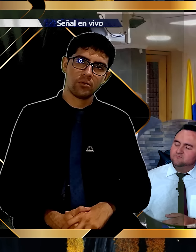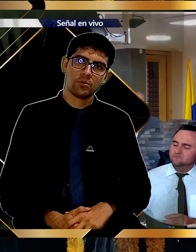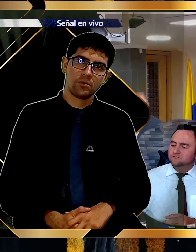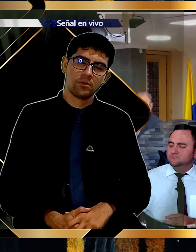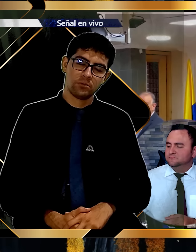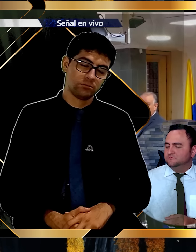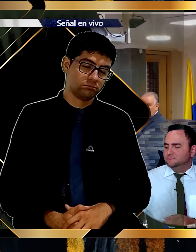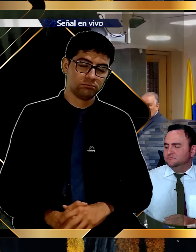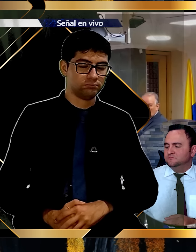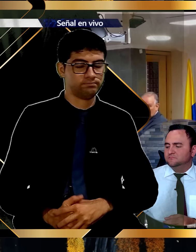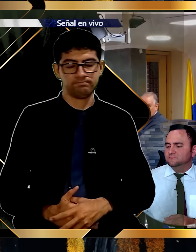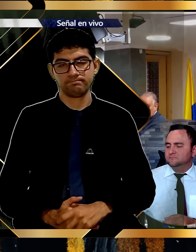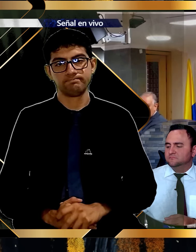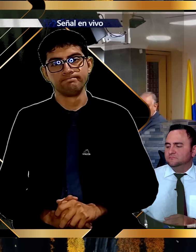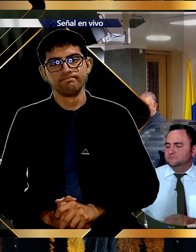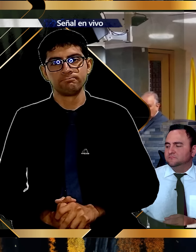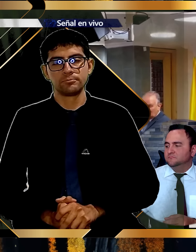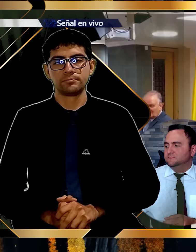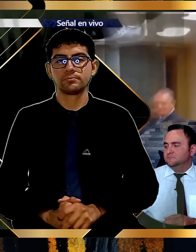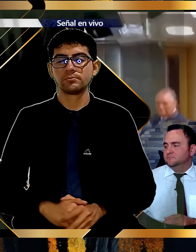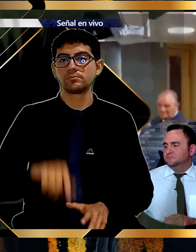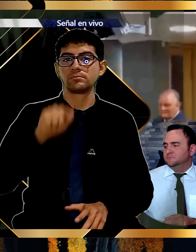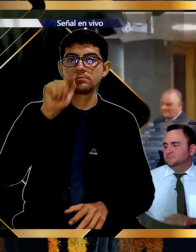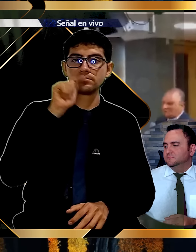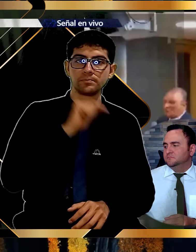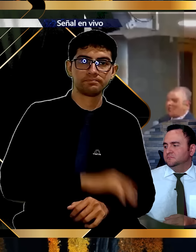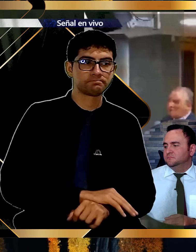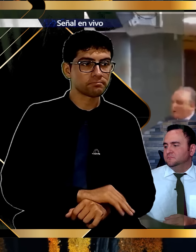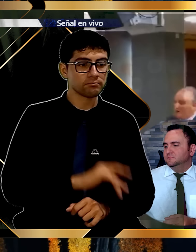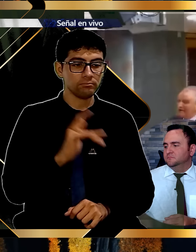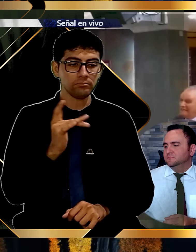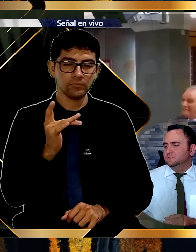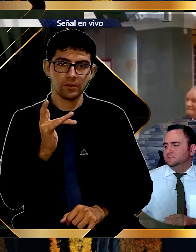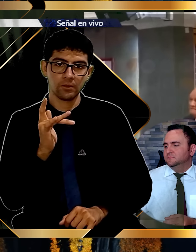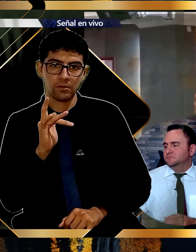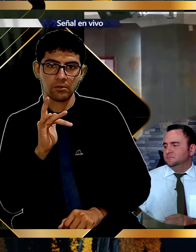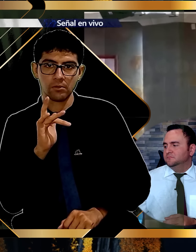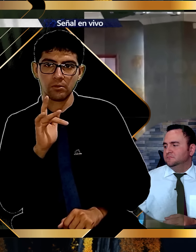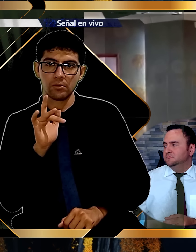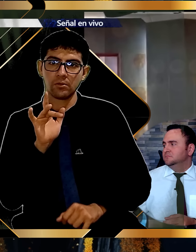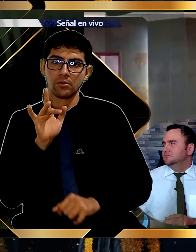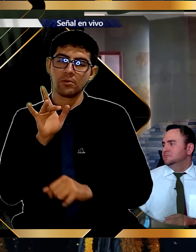Y si tú tocas a la esposa del Señor, tú tienes un problema grande.